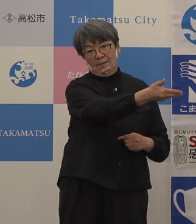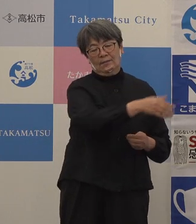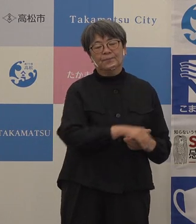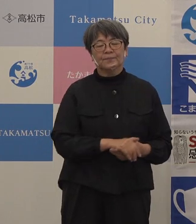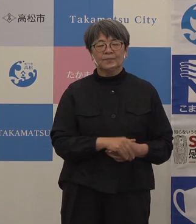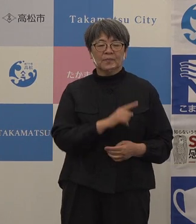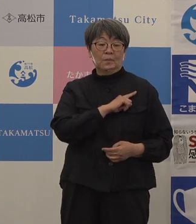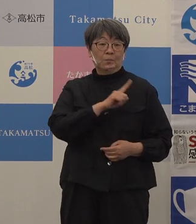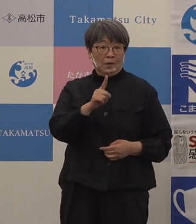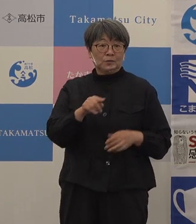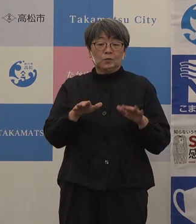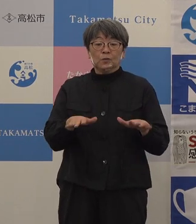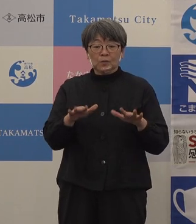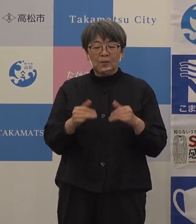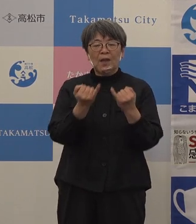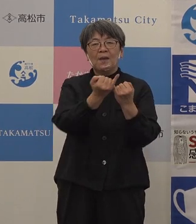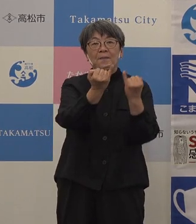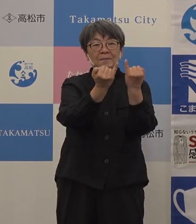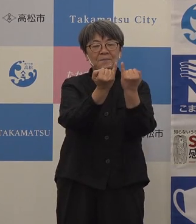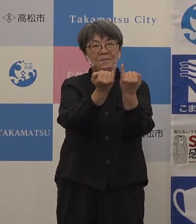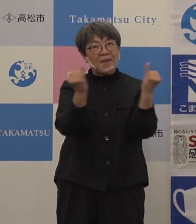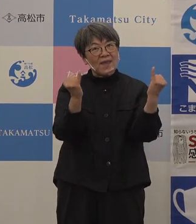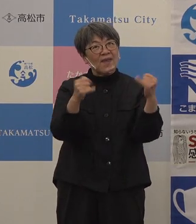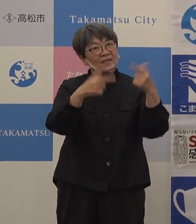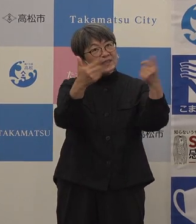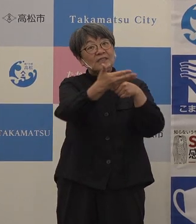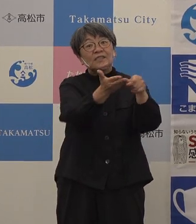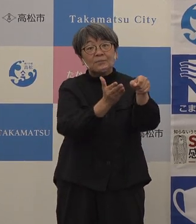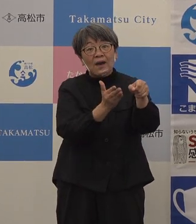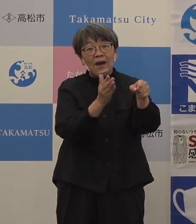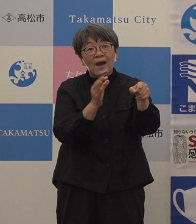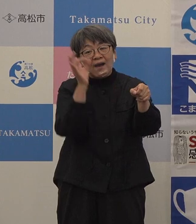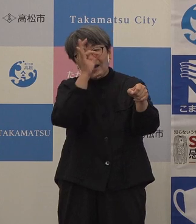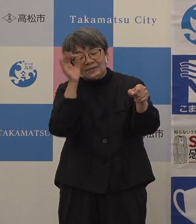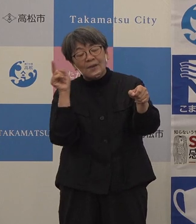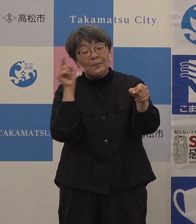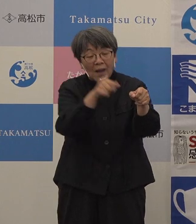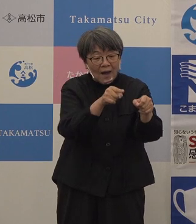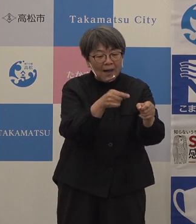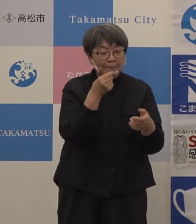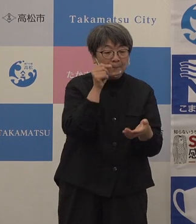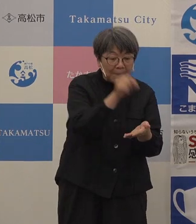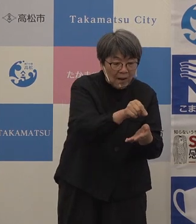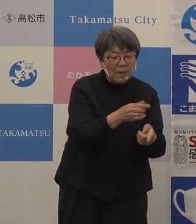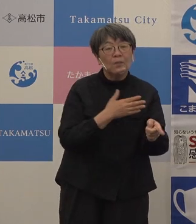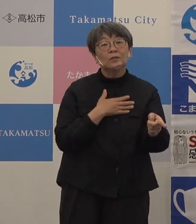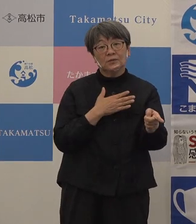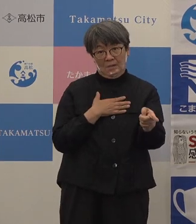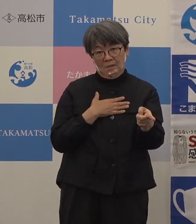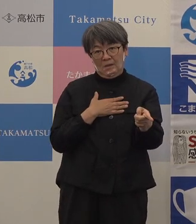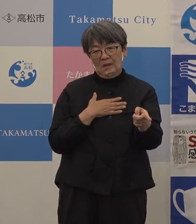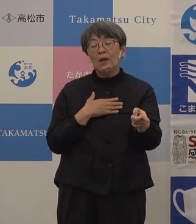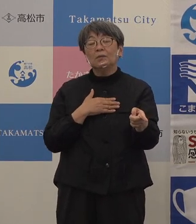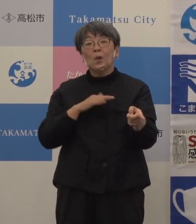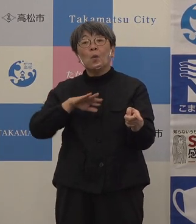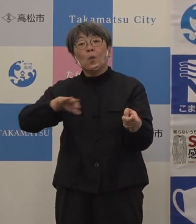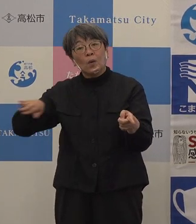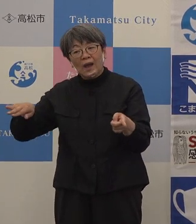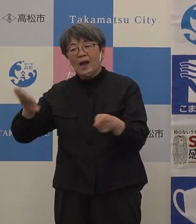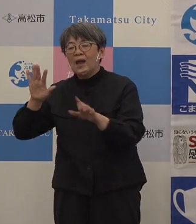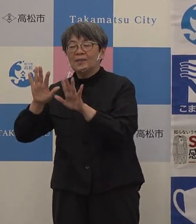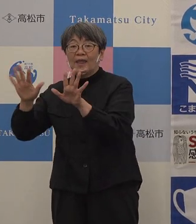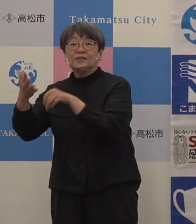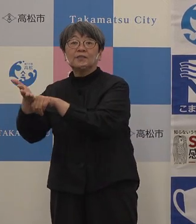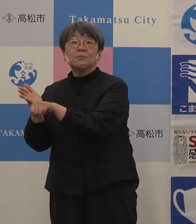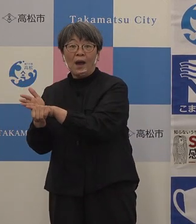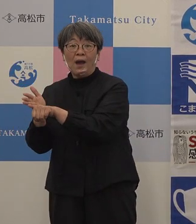まずこの度女木島に来場された方の感染確認、あと高松市ではございませんけれども、手島の